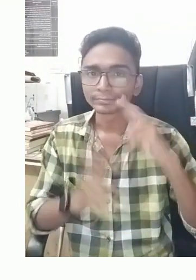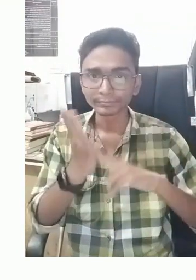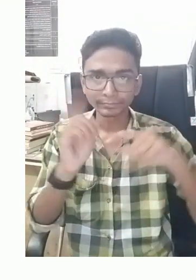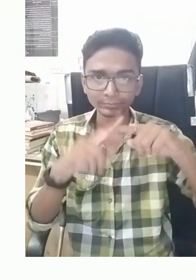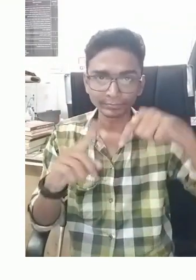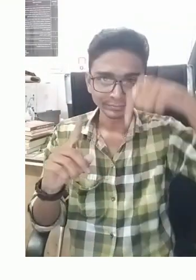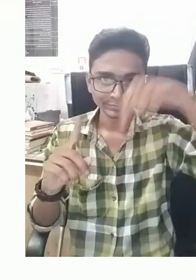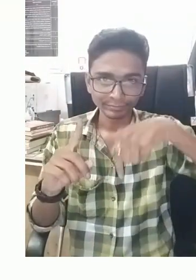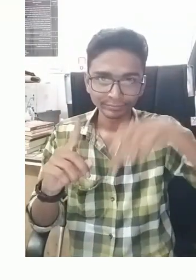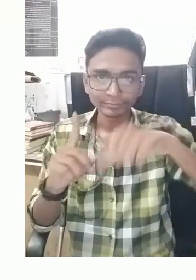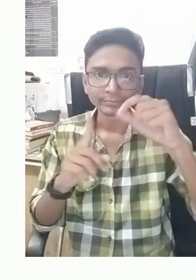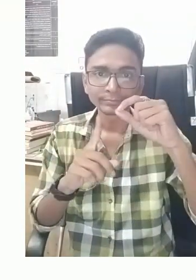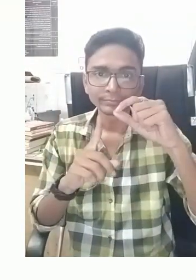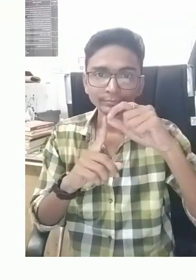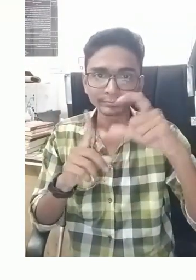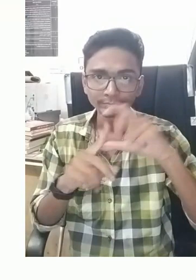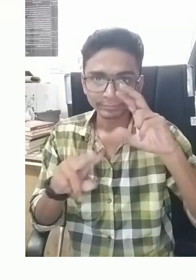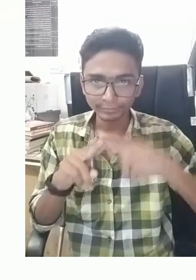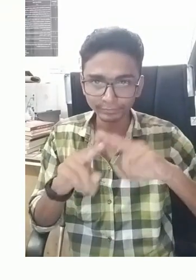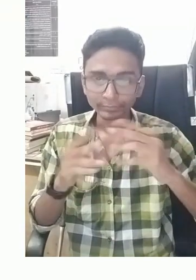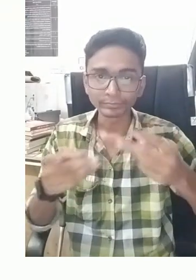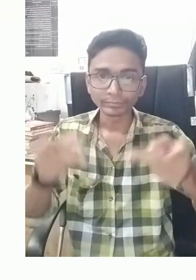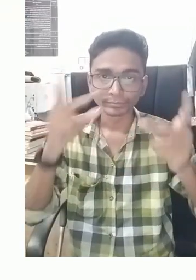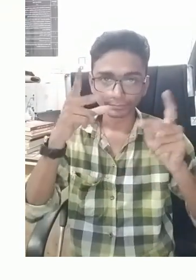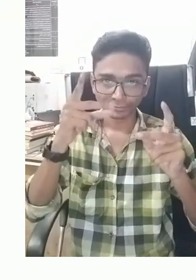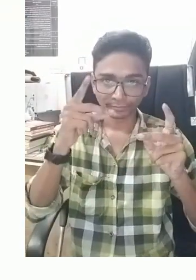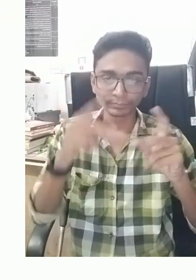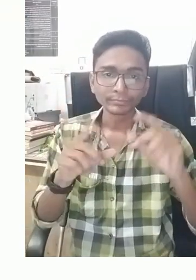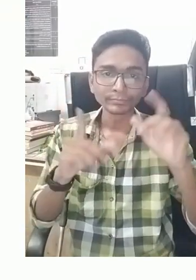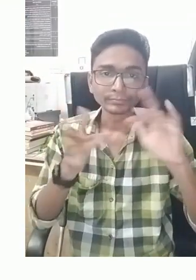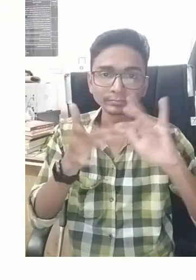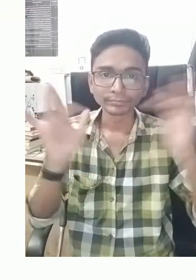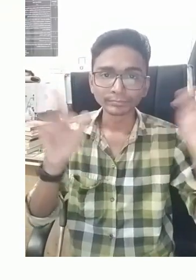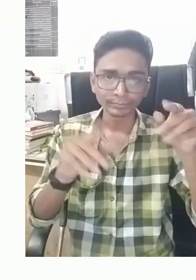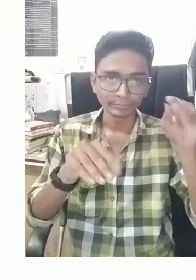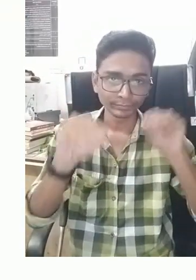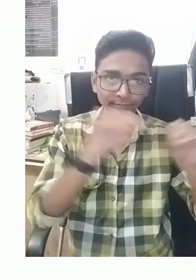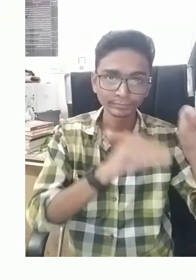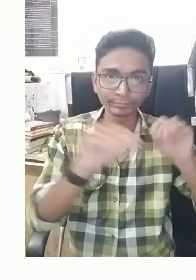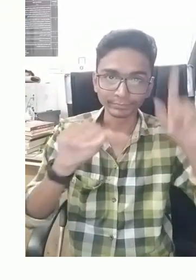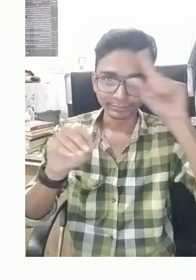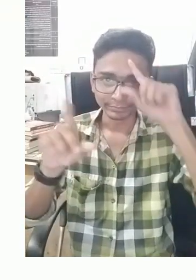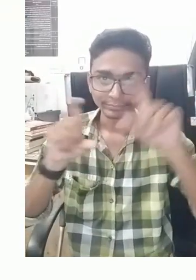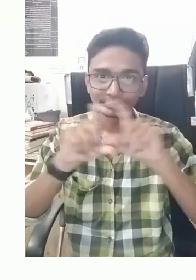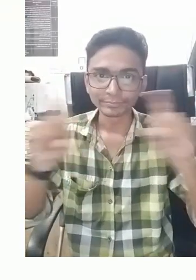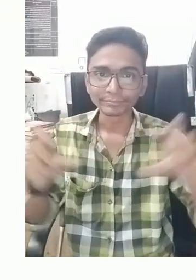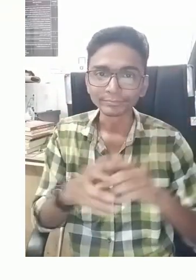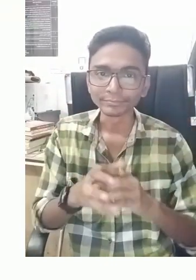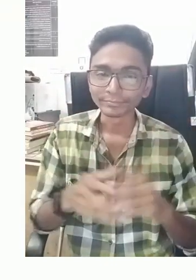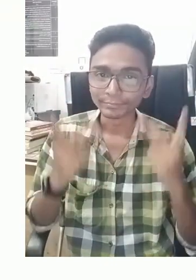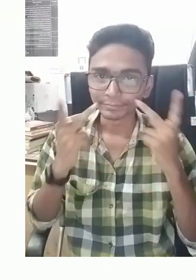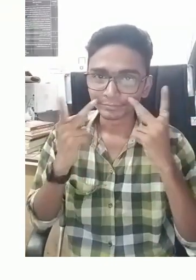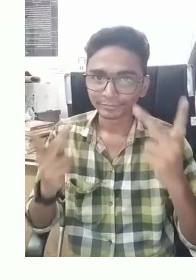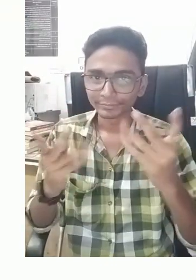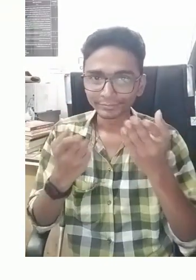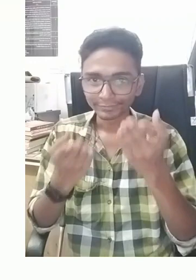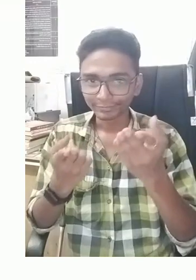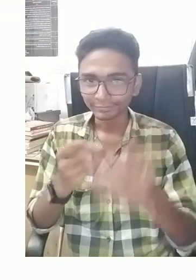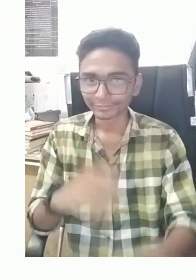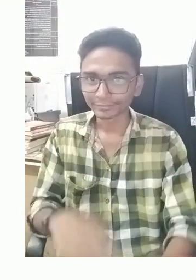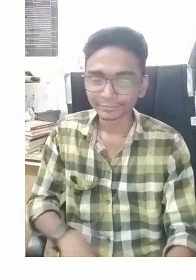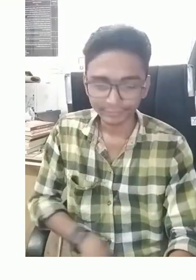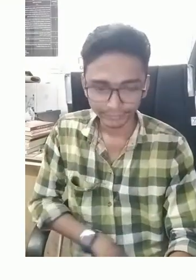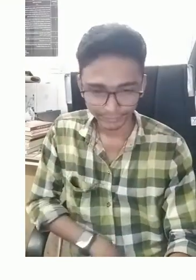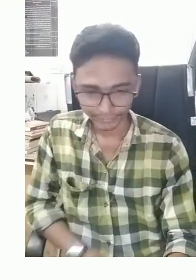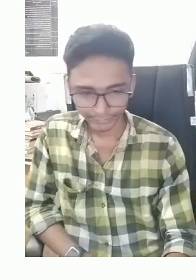इसमें काम कर लेगी ना हाँ वो तो काम कर लेगी तो मना नहीं है इससे स्पीड में खुलना चाहिए वाले जो आते हैं हाँ और नहीं खुली तो भी खुलना कंपनी